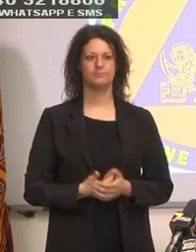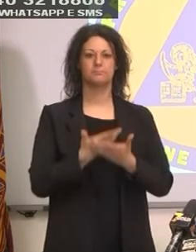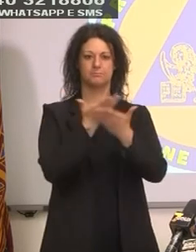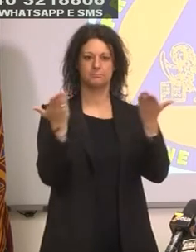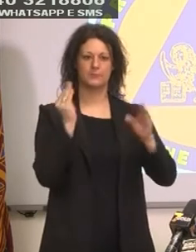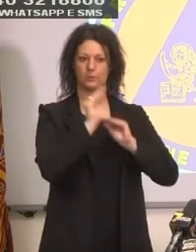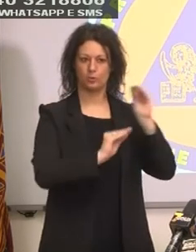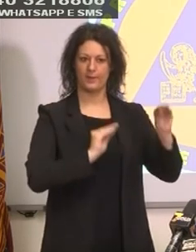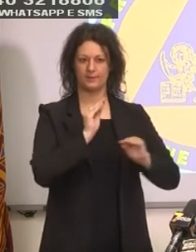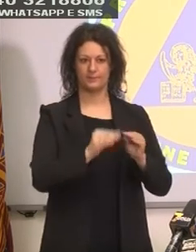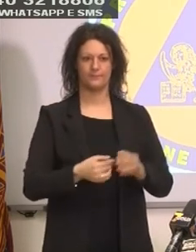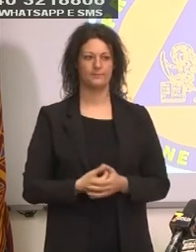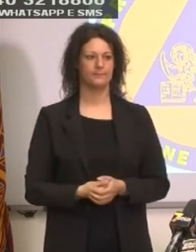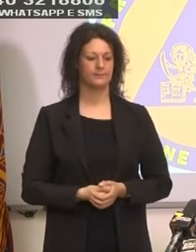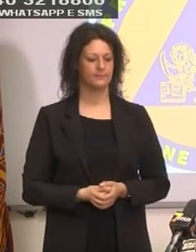domande.